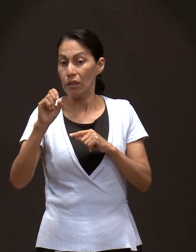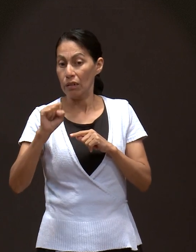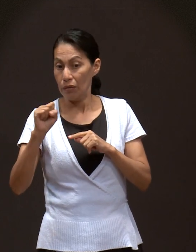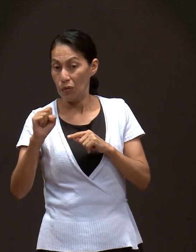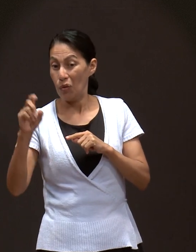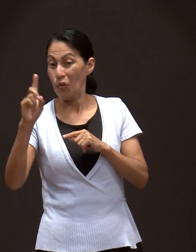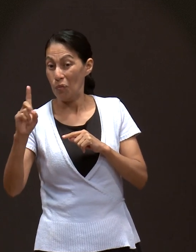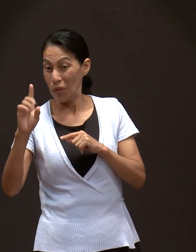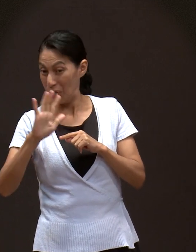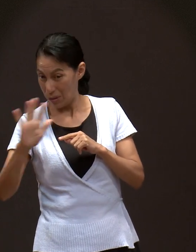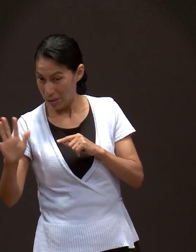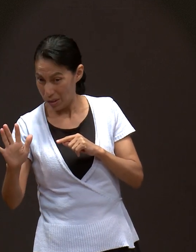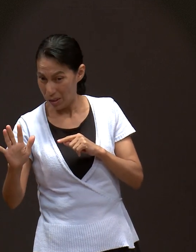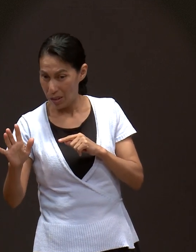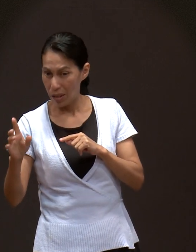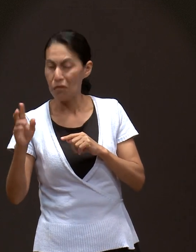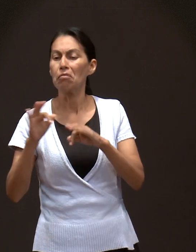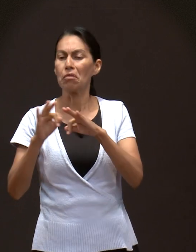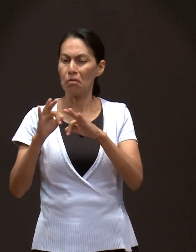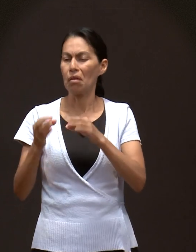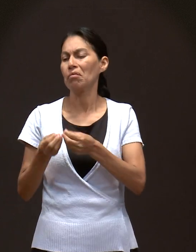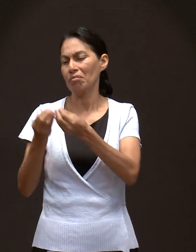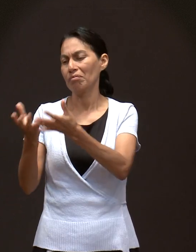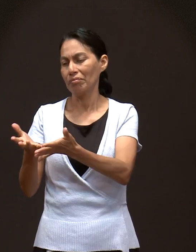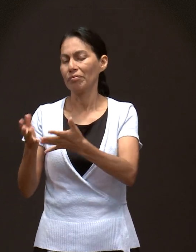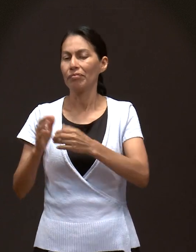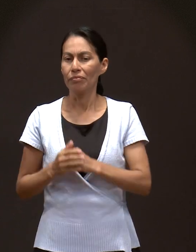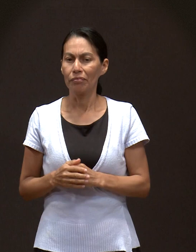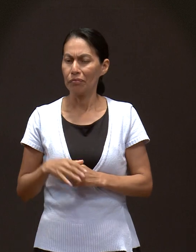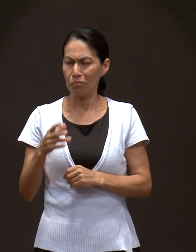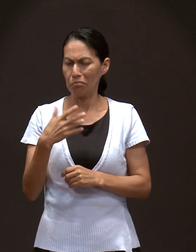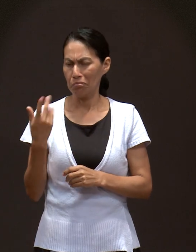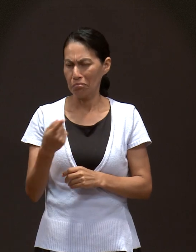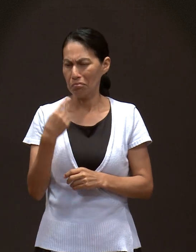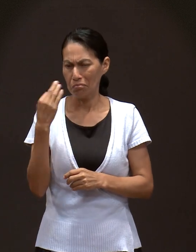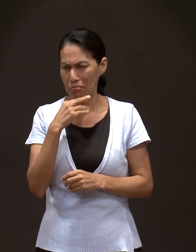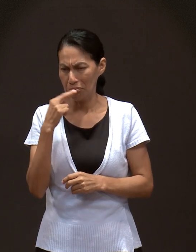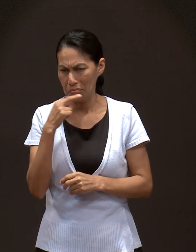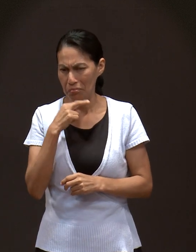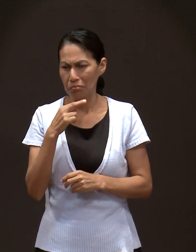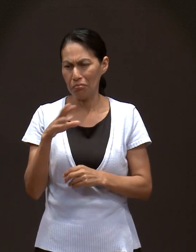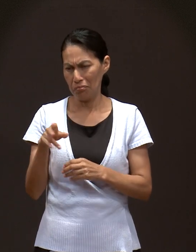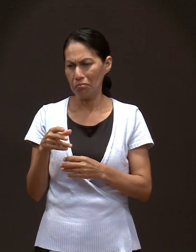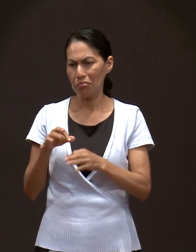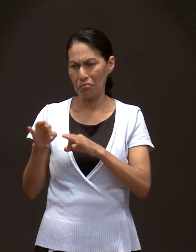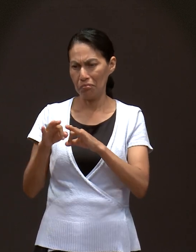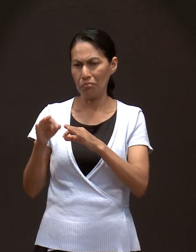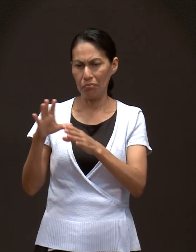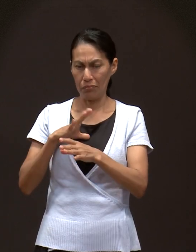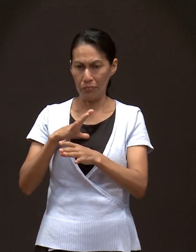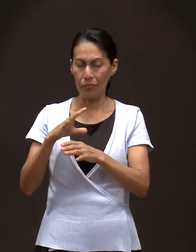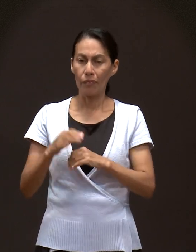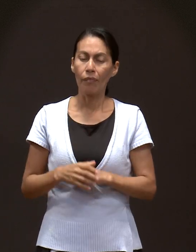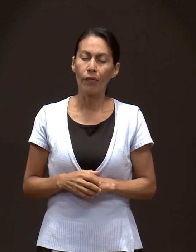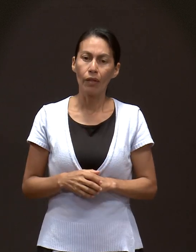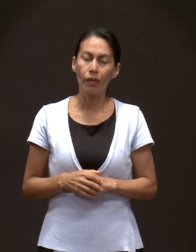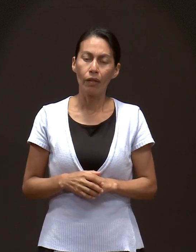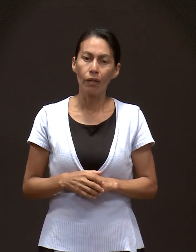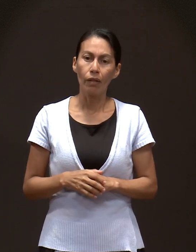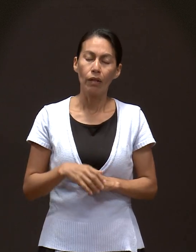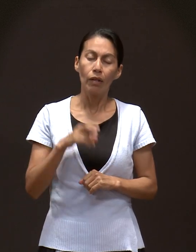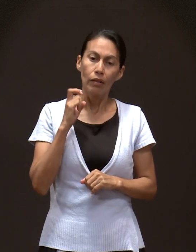domingo, yo te voy al trabajo y agilizo todo para que puedas tener la beca de trabajo.